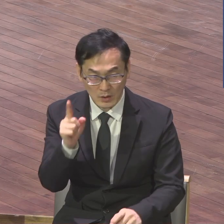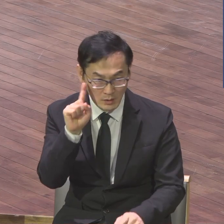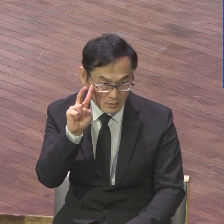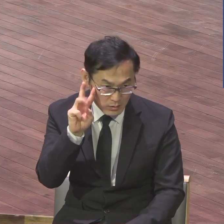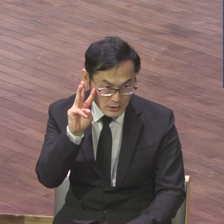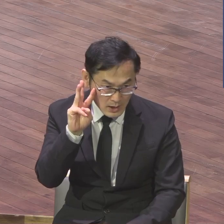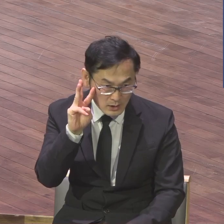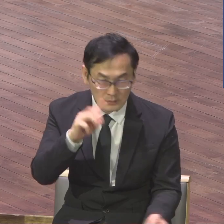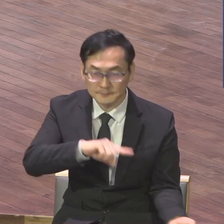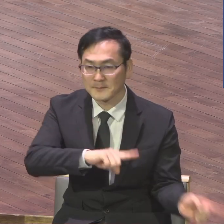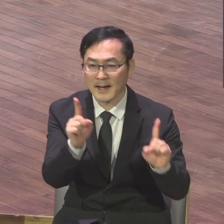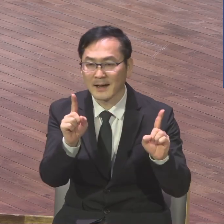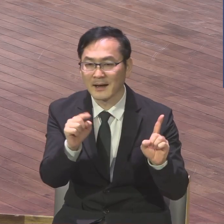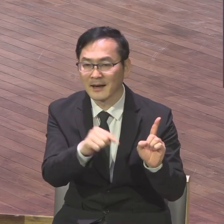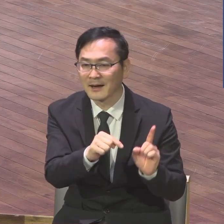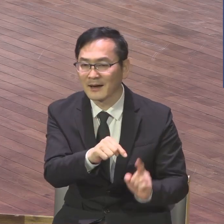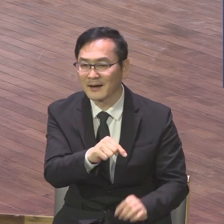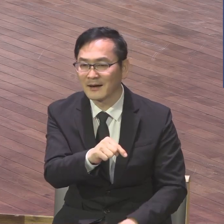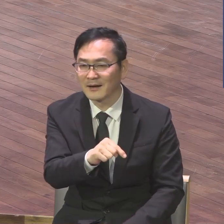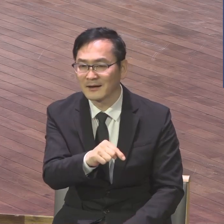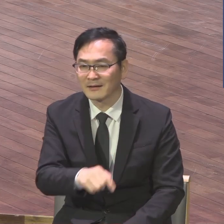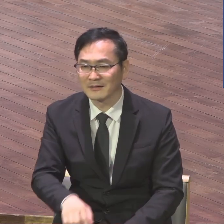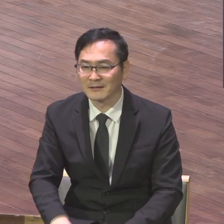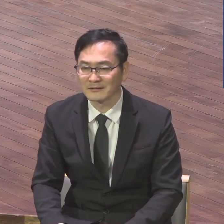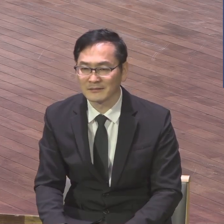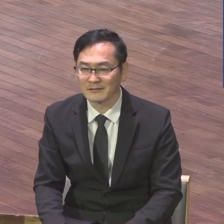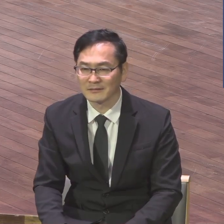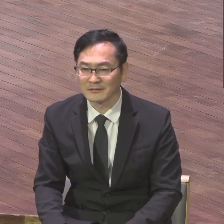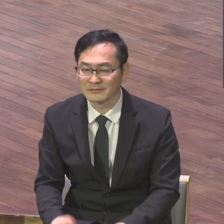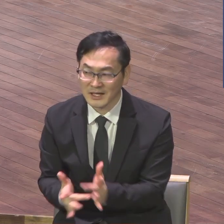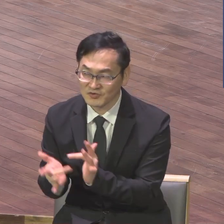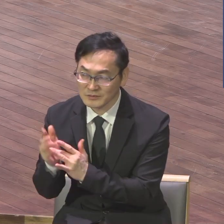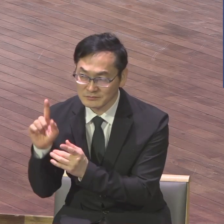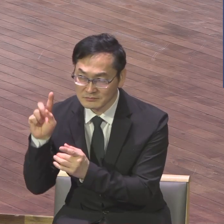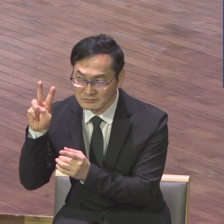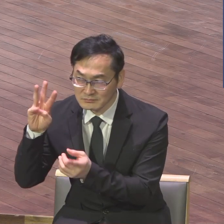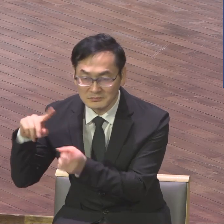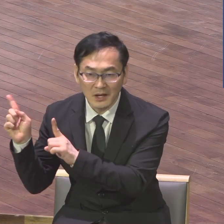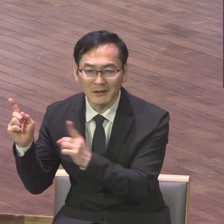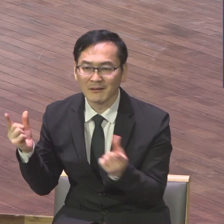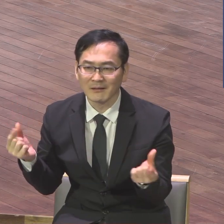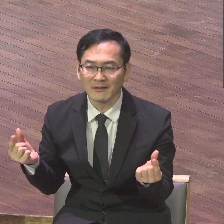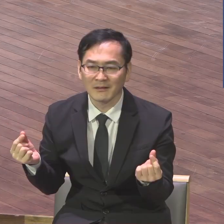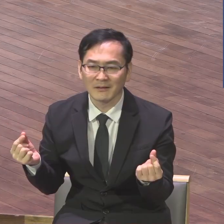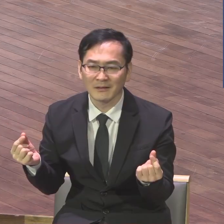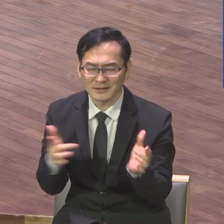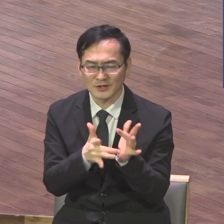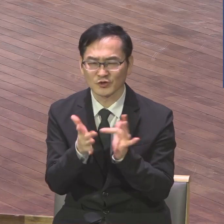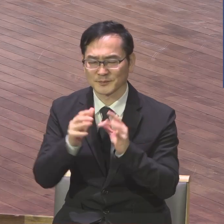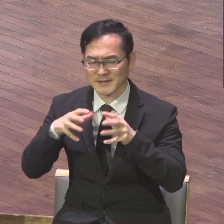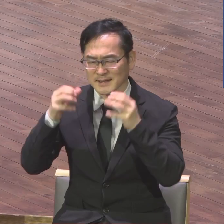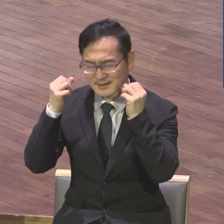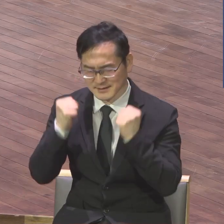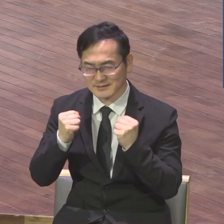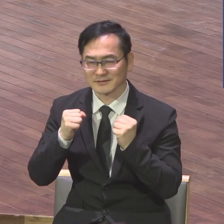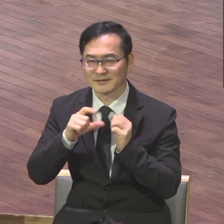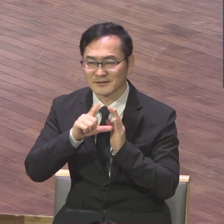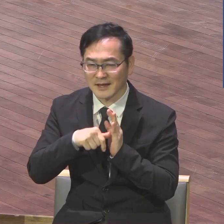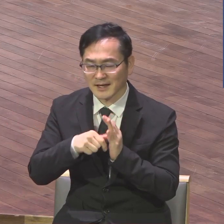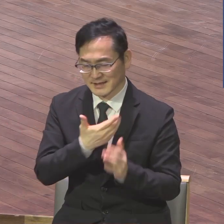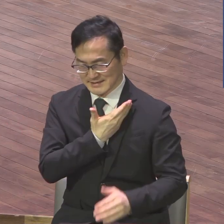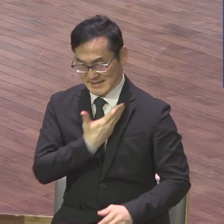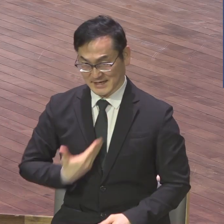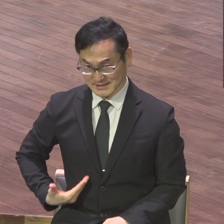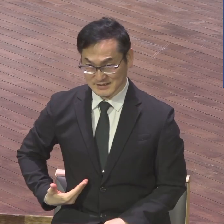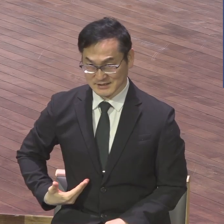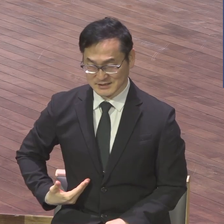살아난 사건을 기록한 말씀입니다. 예수님은 세상 계실 때에 이 제자들과